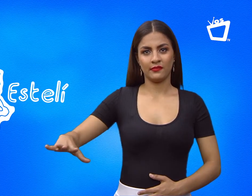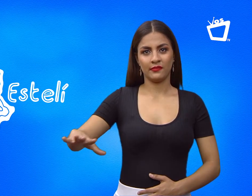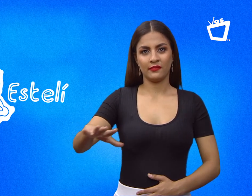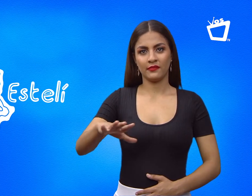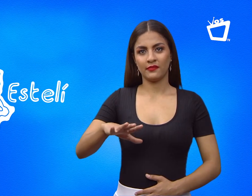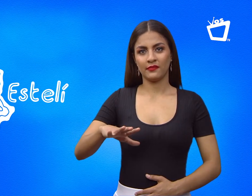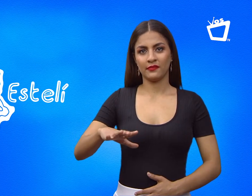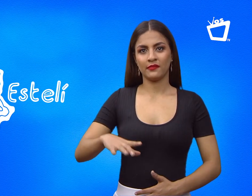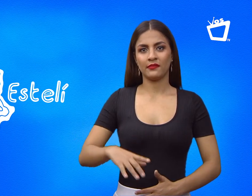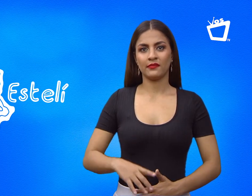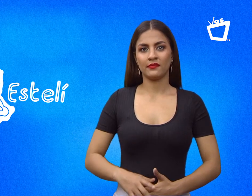Estelí.